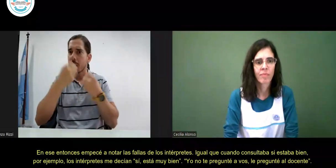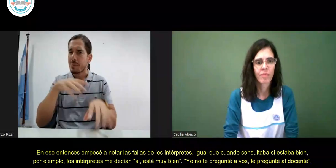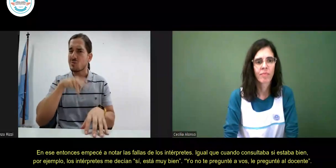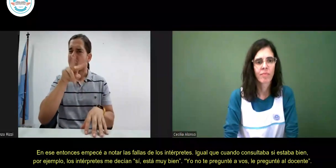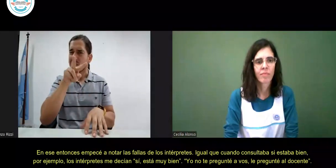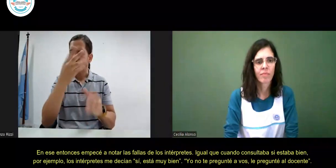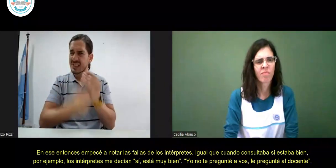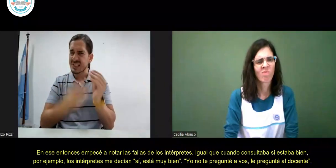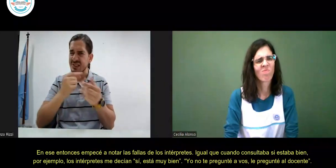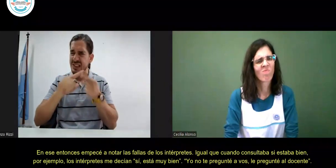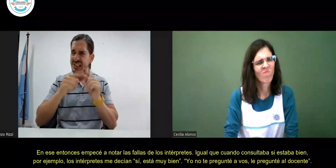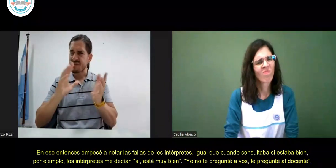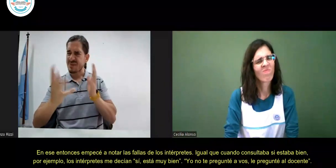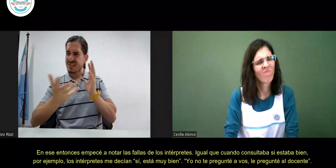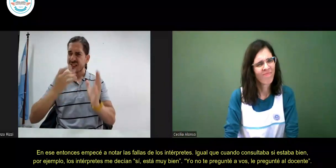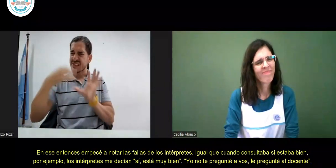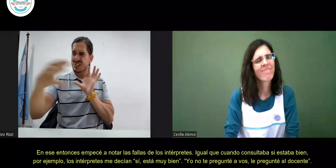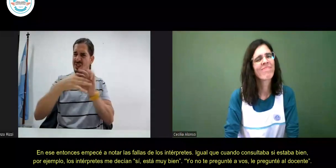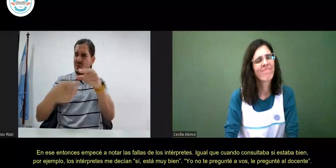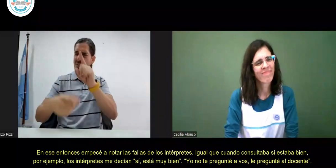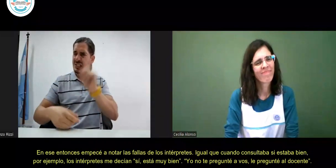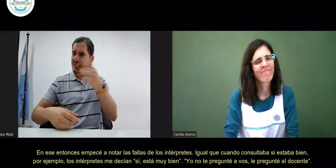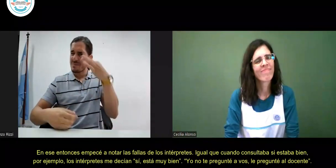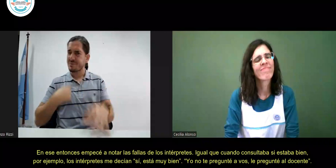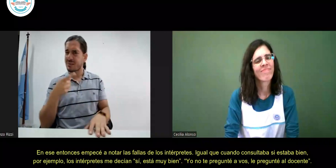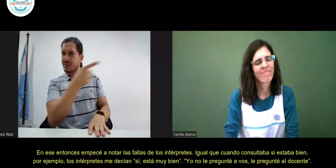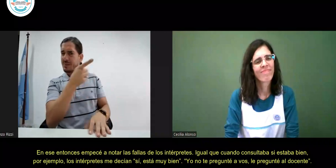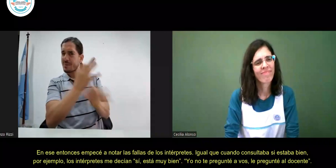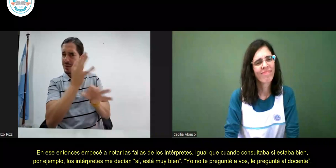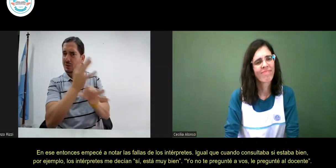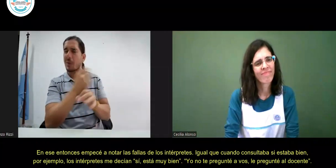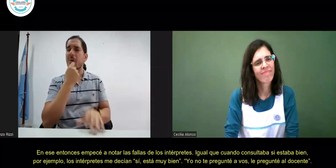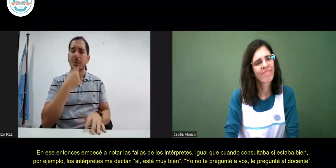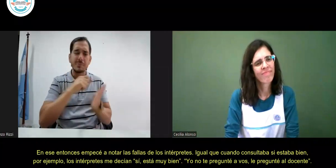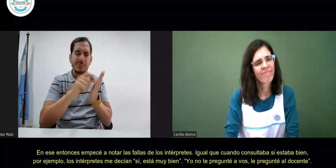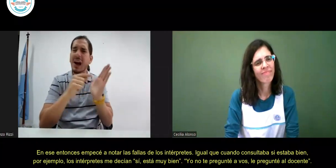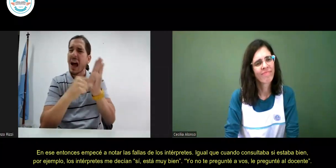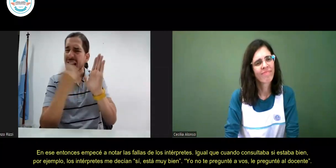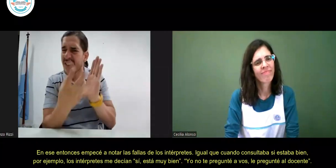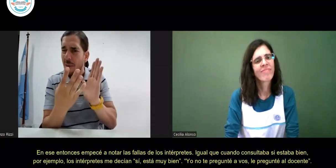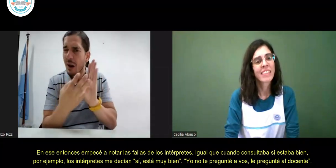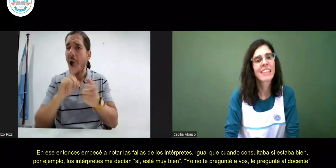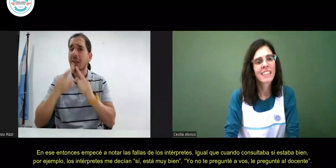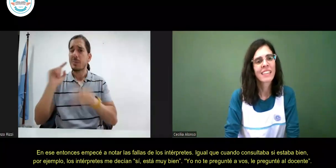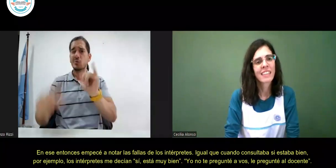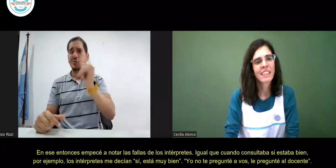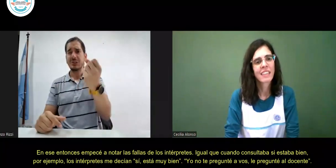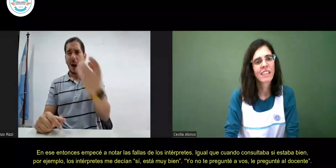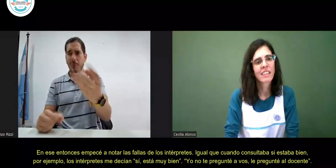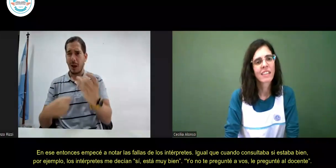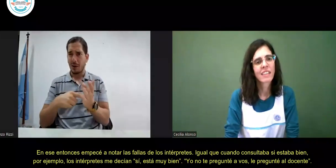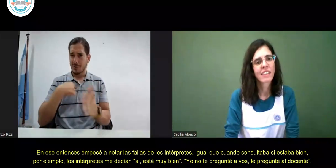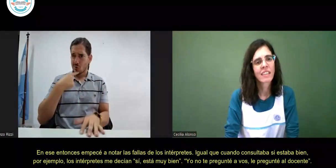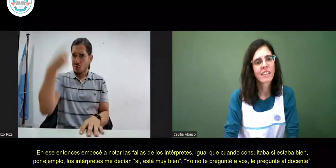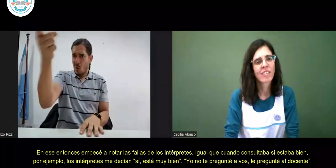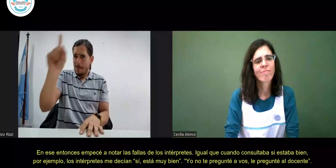español. En ese entonces empecé a notar las fallas de los intérpretes. Igual que cuando consultaba si estaba bien, por ejemplo,